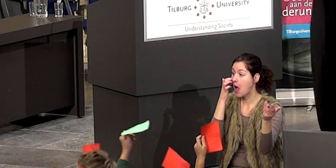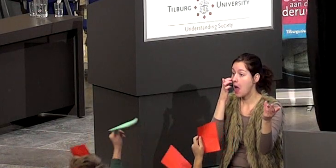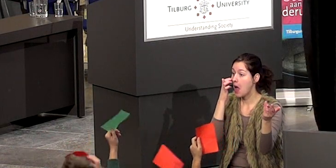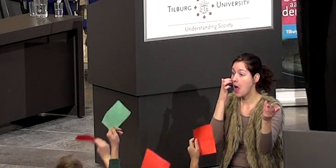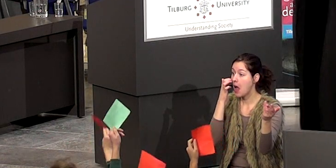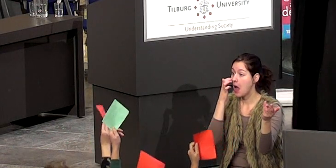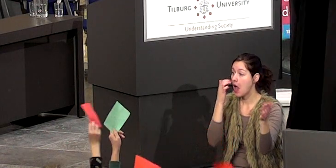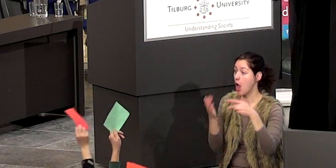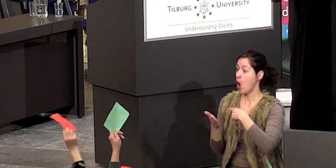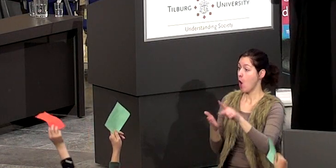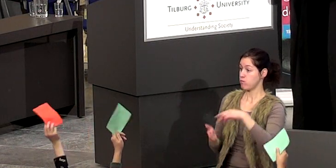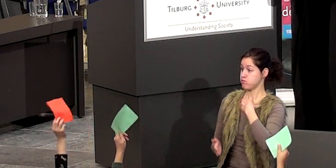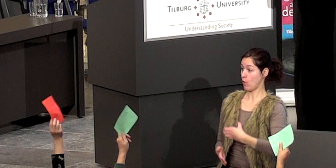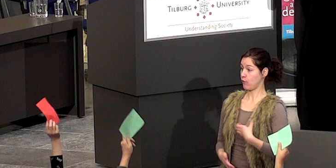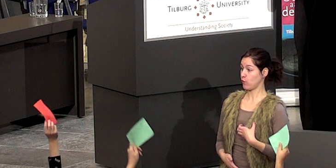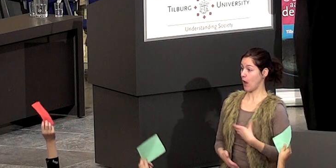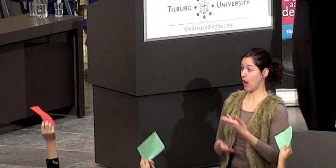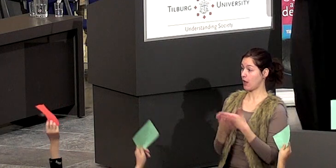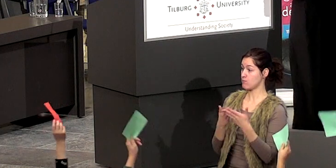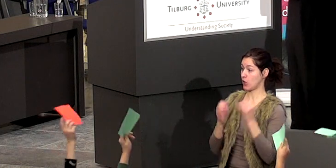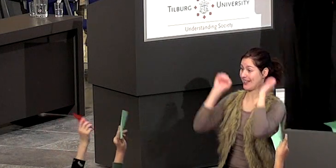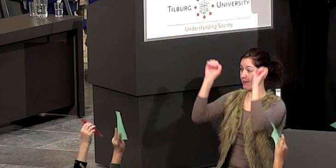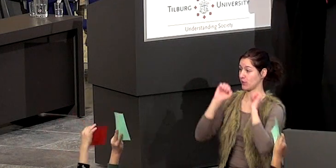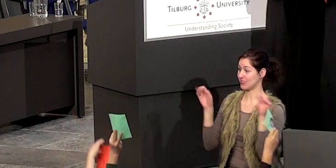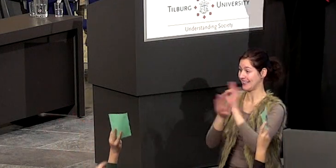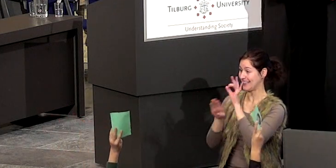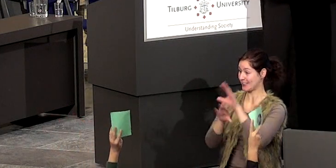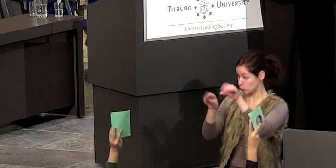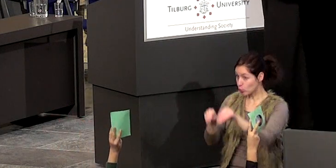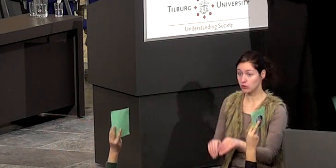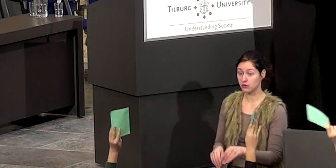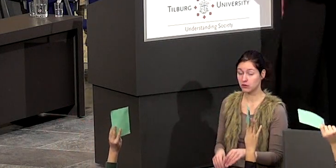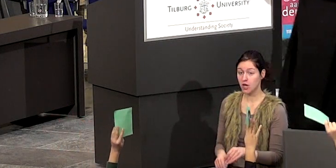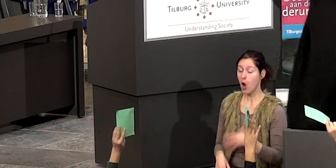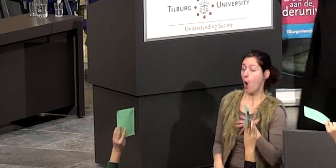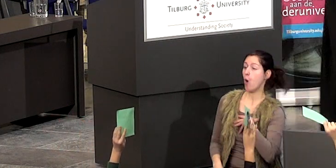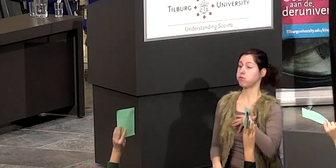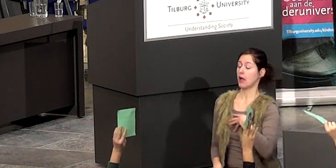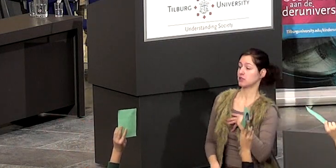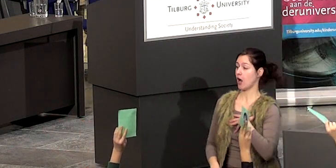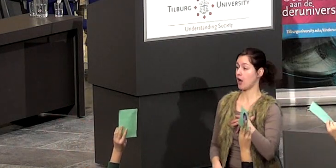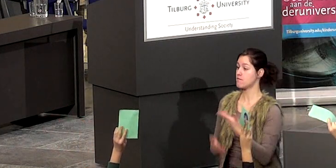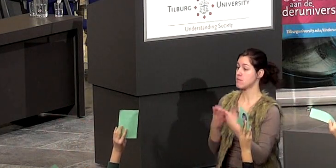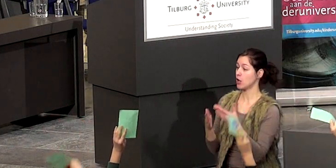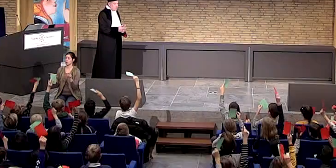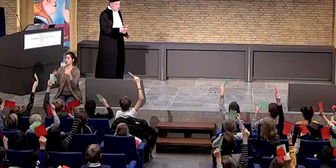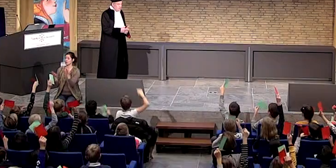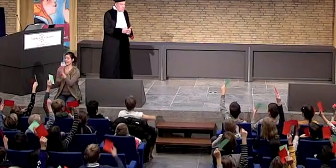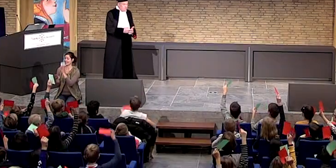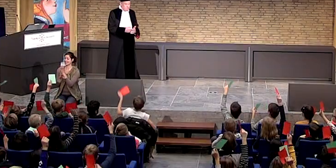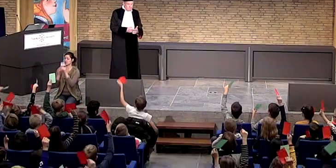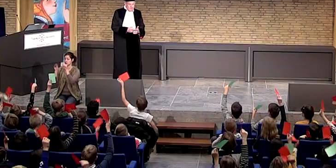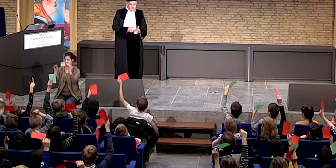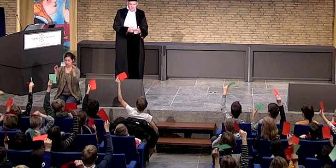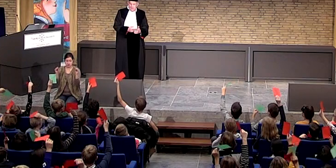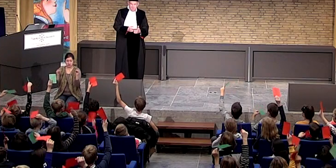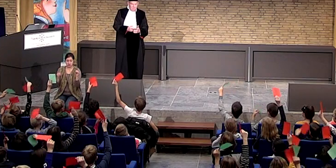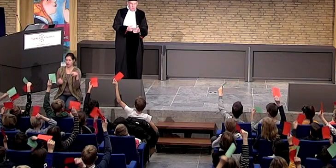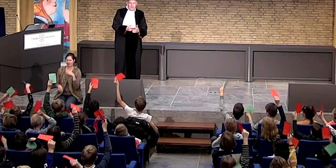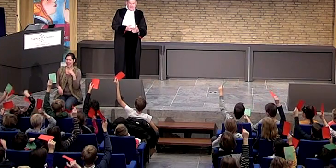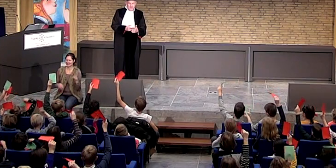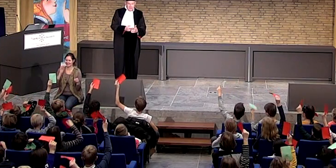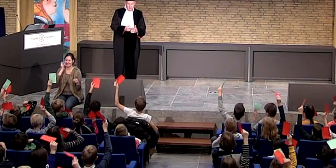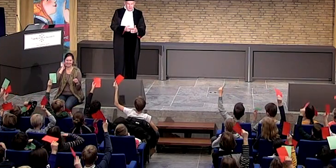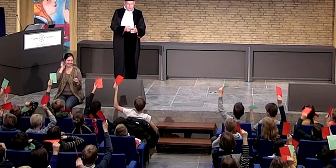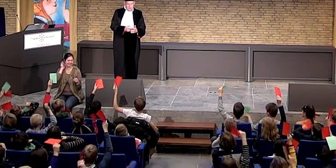Een profvoetballer gymnastiek laten geven? Een operazangeres muziekles laten geven? Nee,